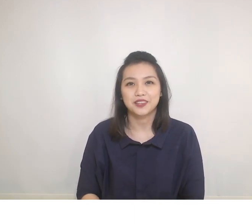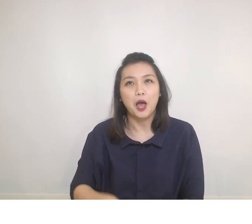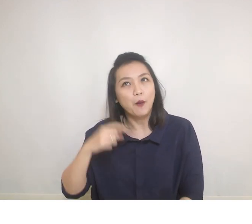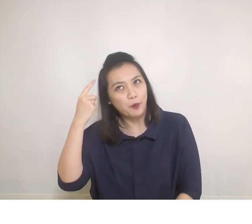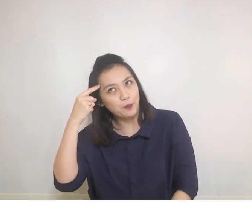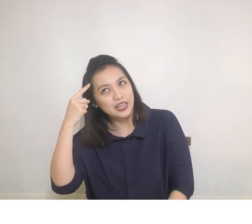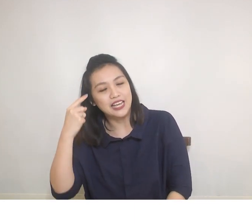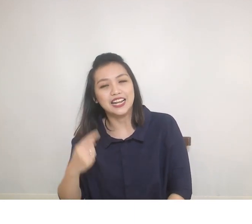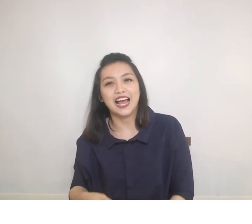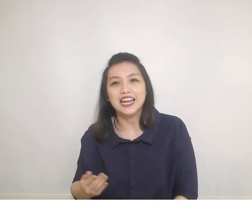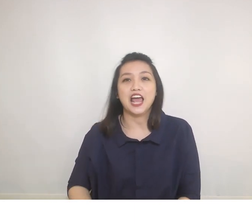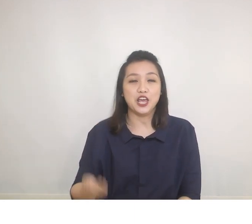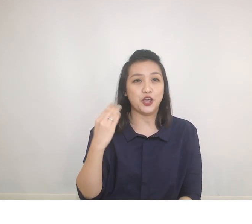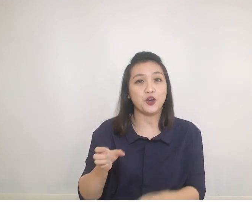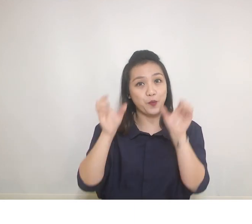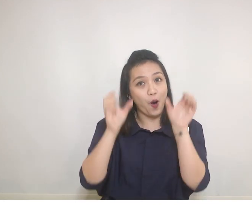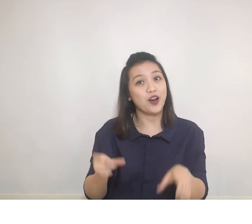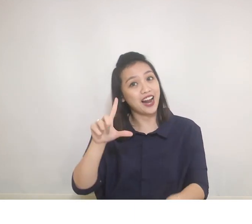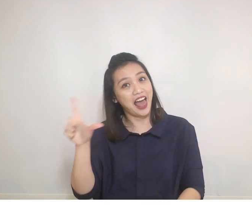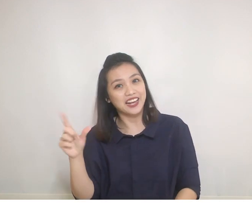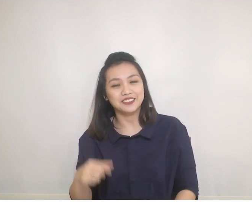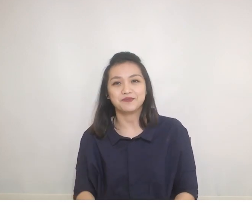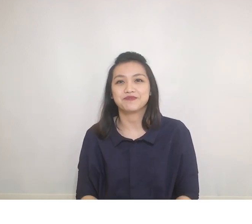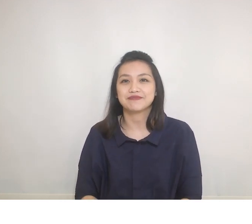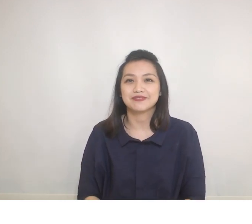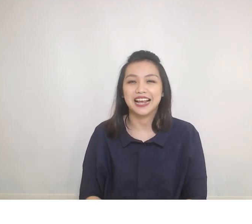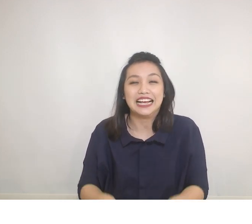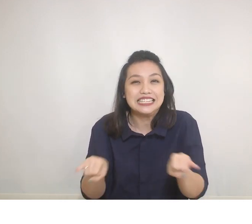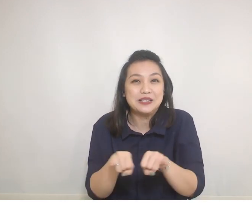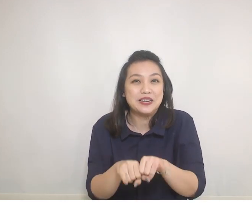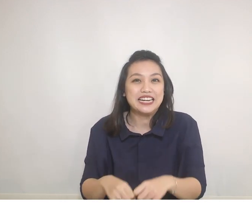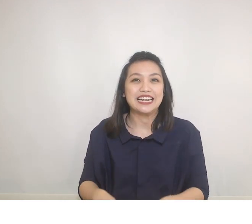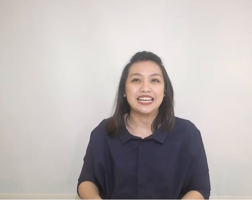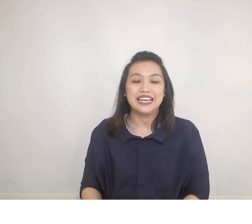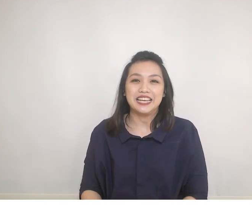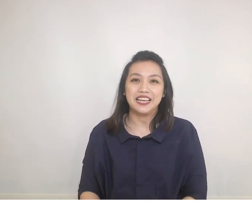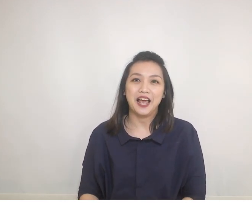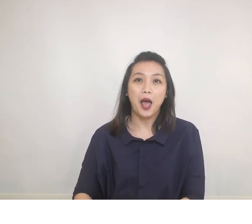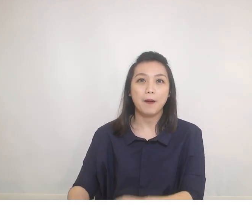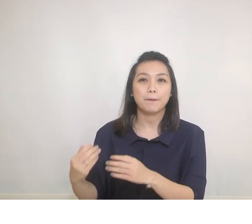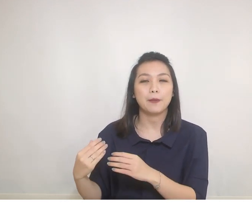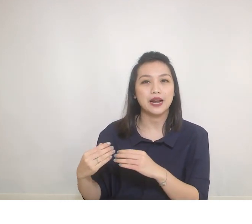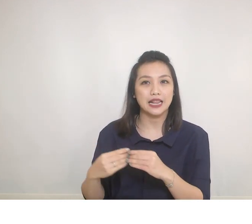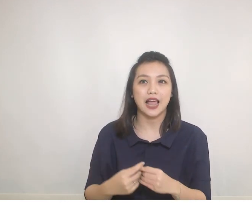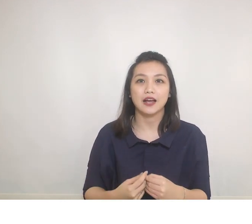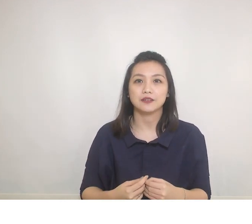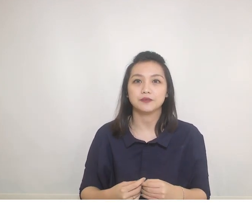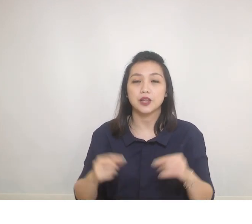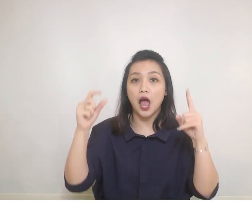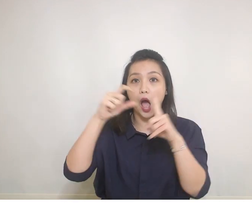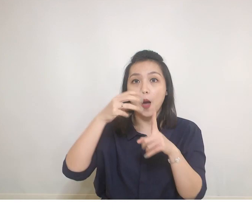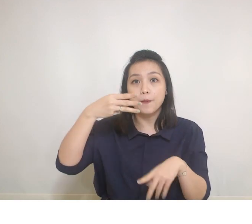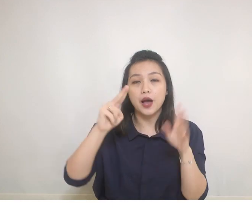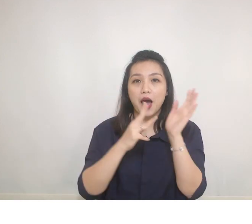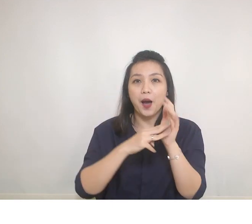orang lain. Seperti himbauan pemerintah ini ya, membuka lapangan kerja. Saya heran, Anda dari negara mana? Waktu itu saya agak